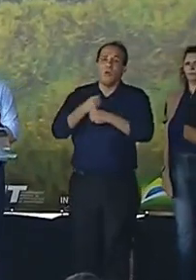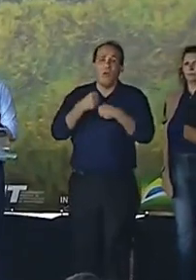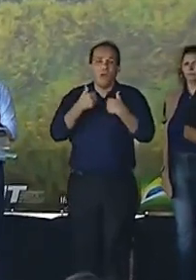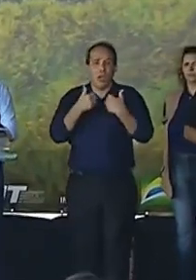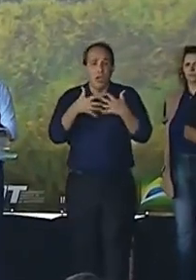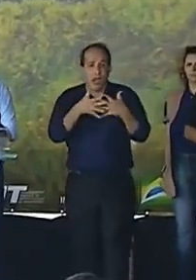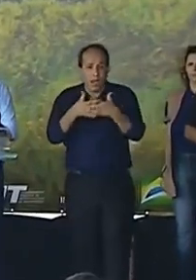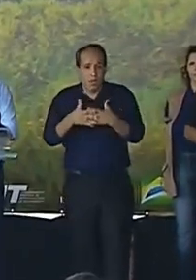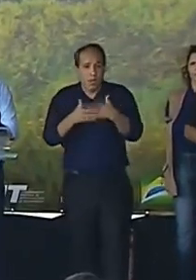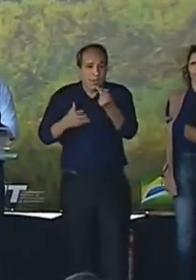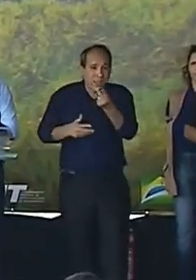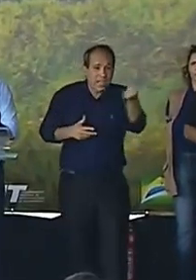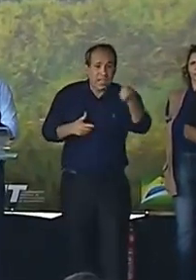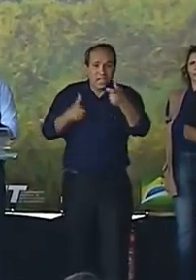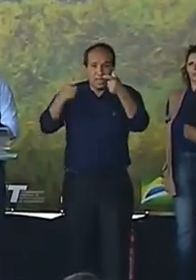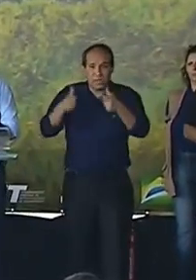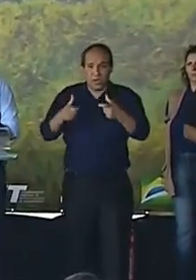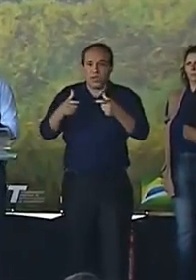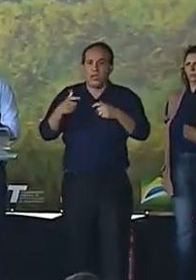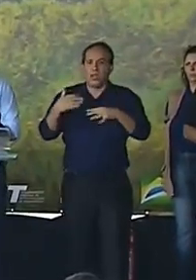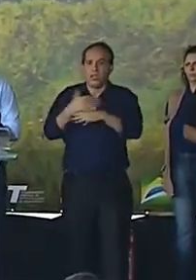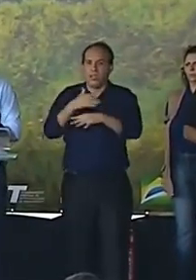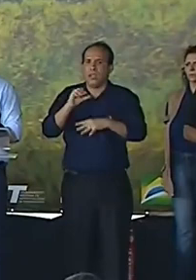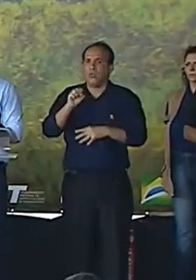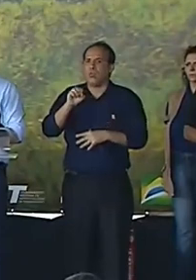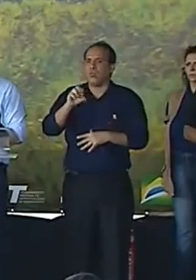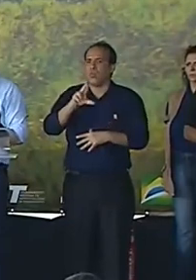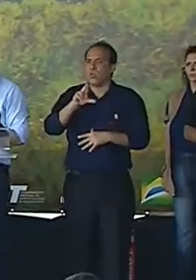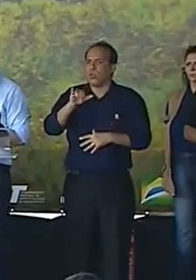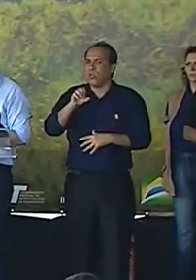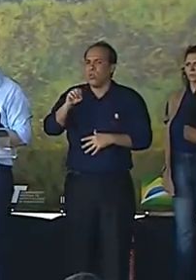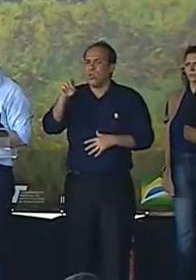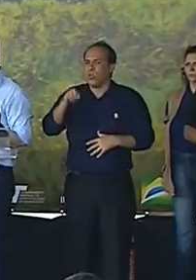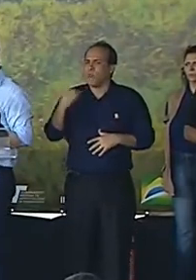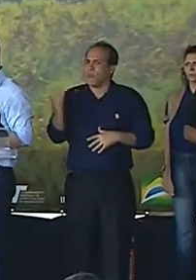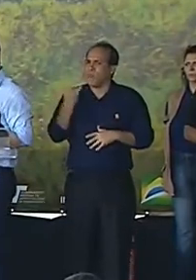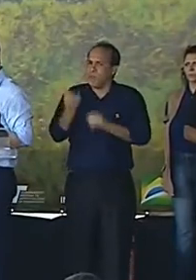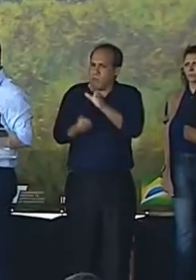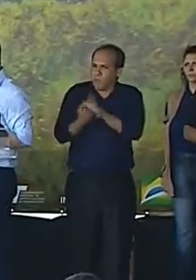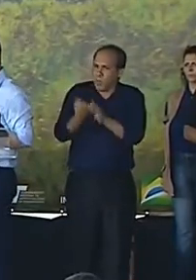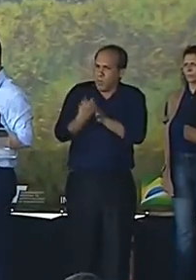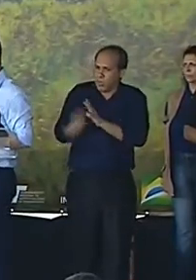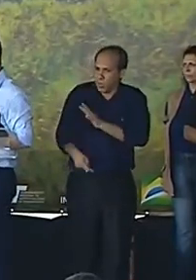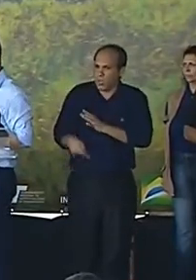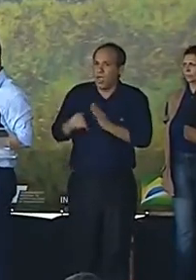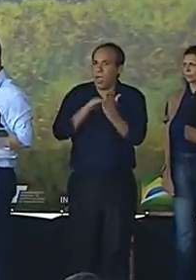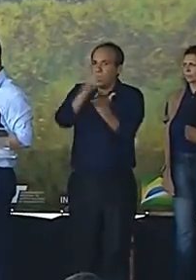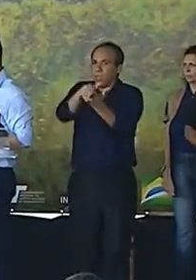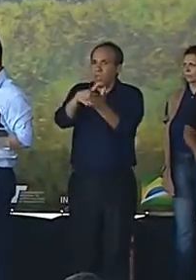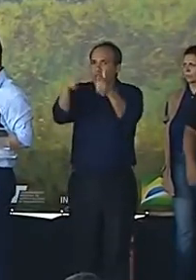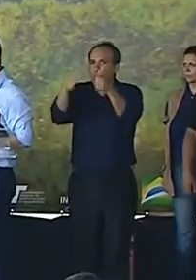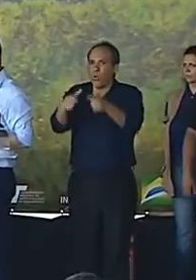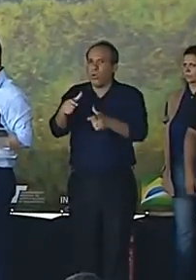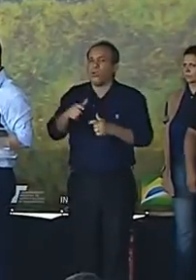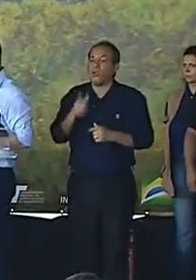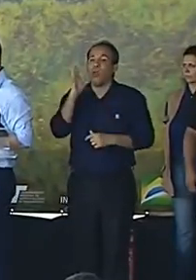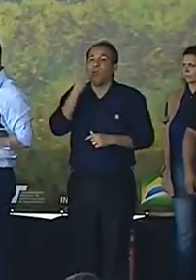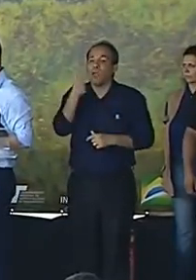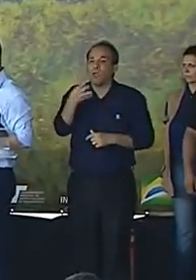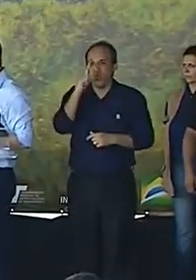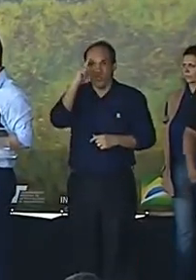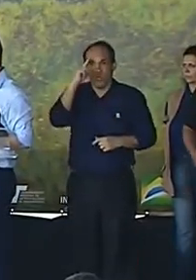da cidade de Sorriso, um dos grandes polos produtores do nosso estado, e chegar até Meritituba, eram 14